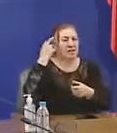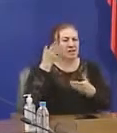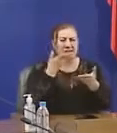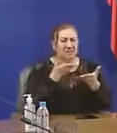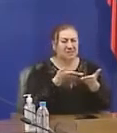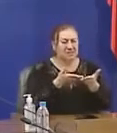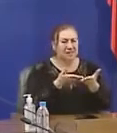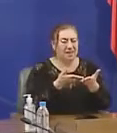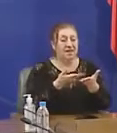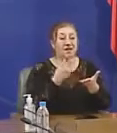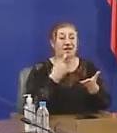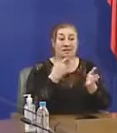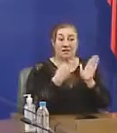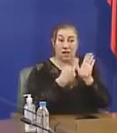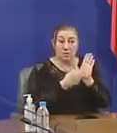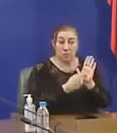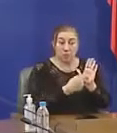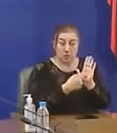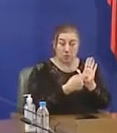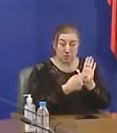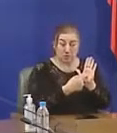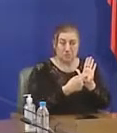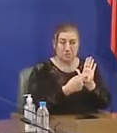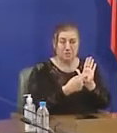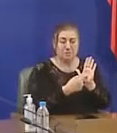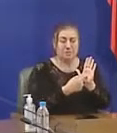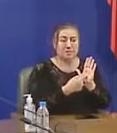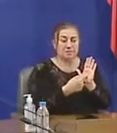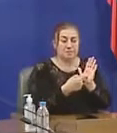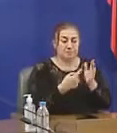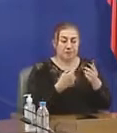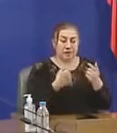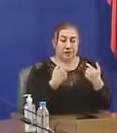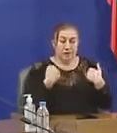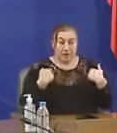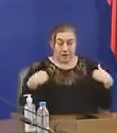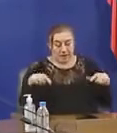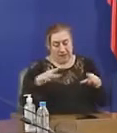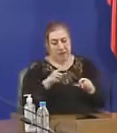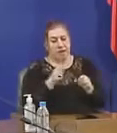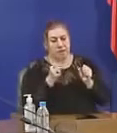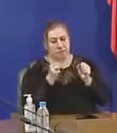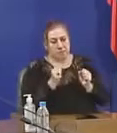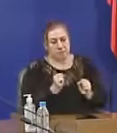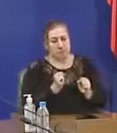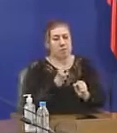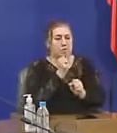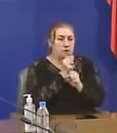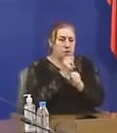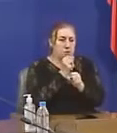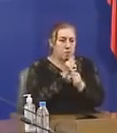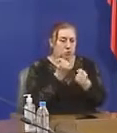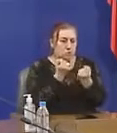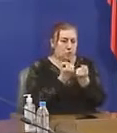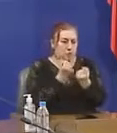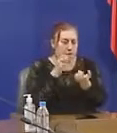да покажем, че ние сме на работните си места,